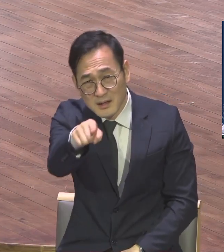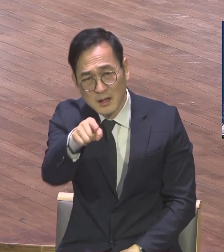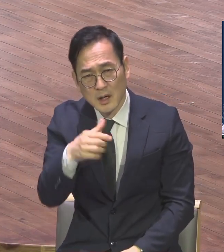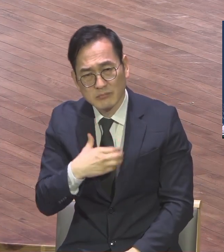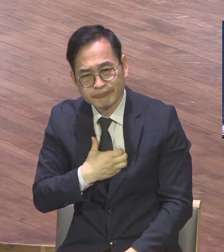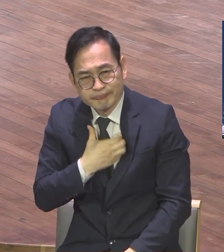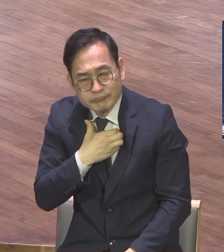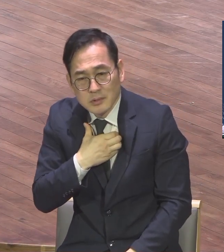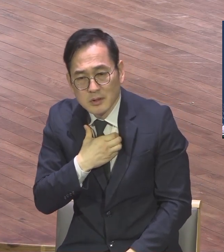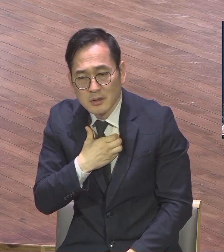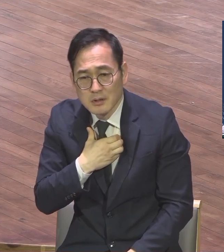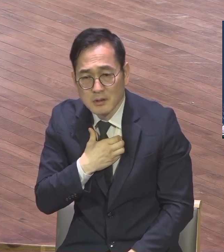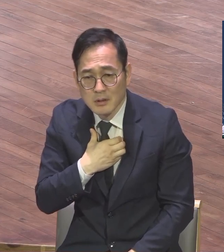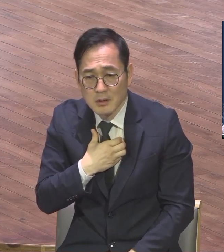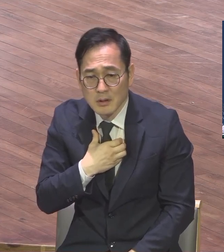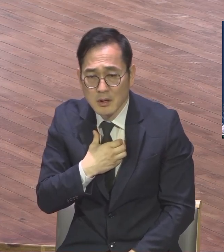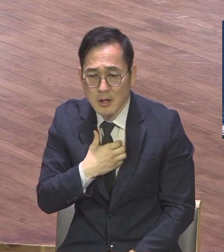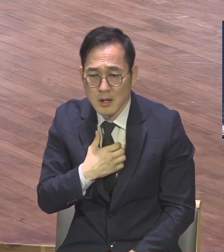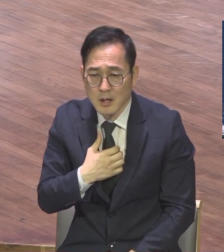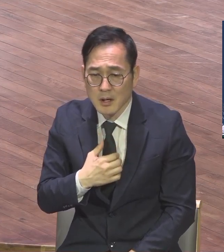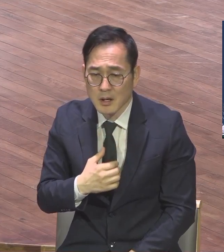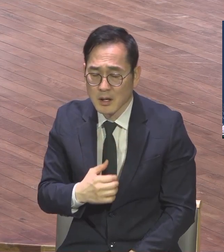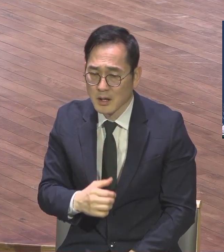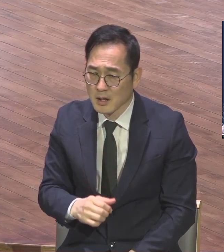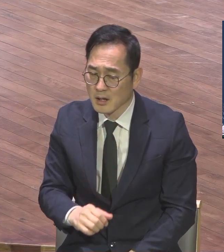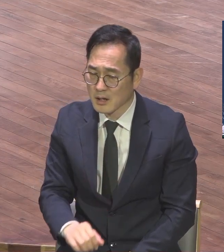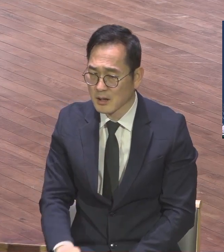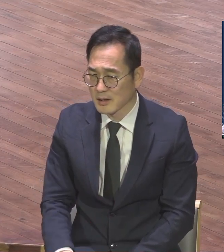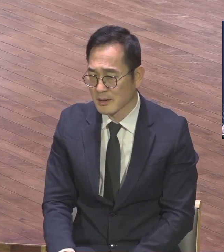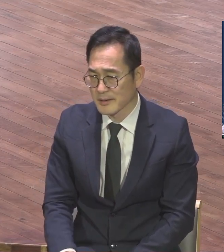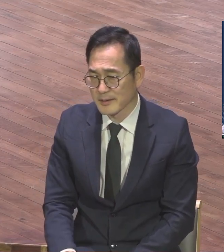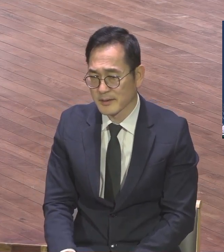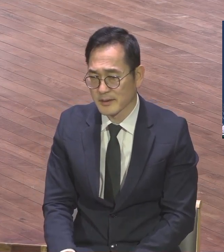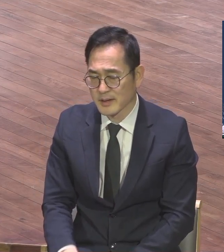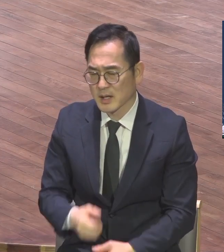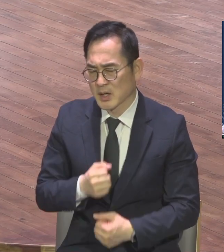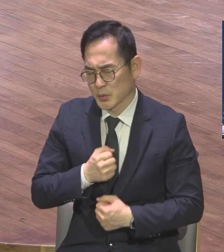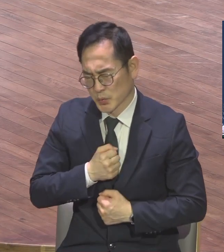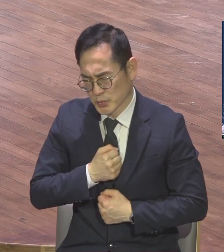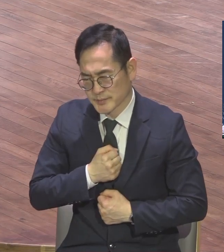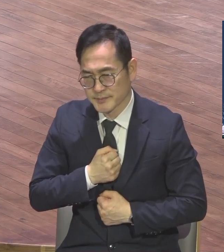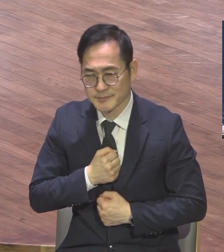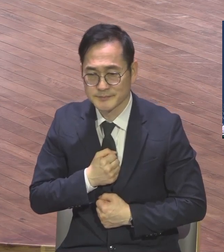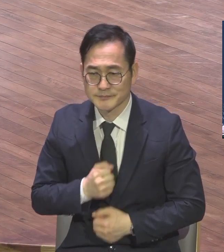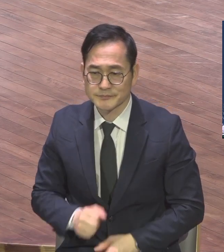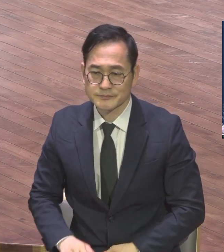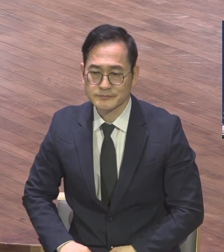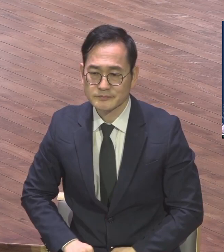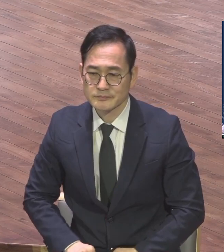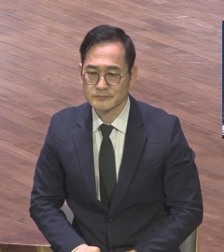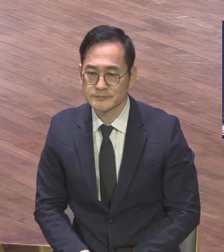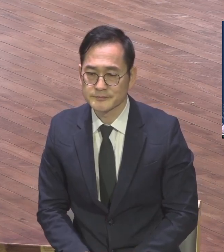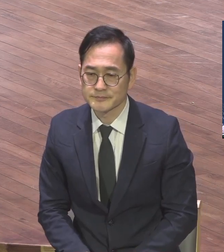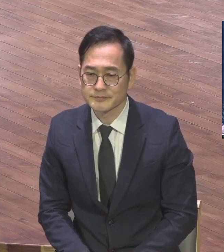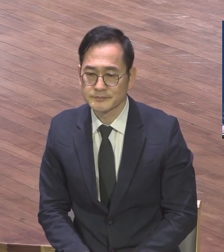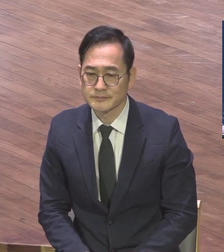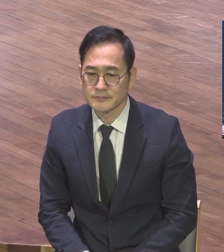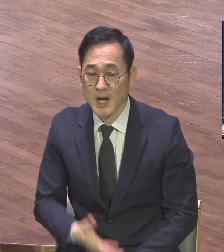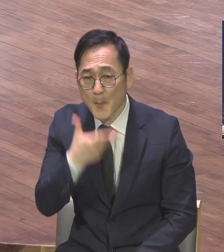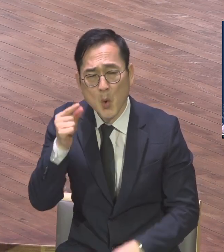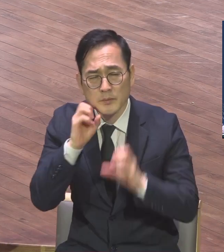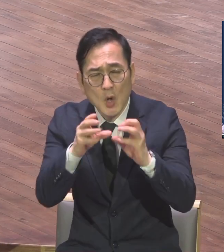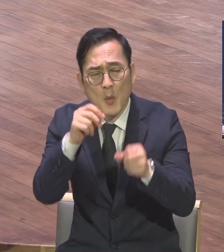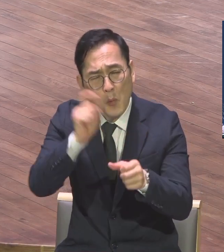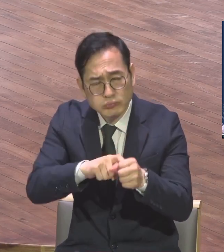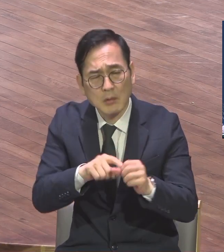수지? 가장 가깝지만 사실은 가장 먼 선교지가 바로 나 자신일